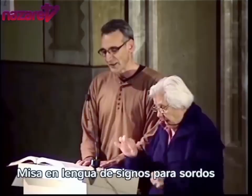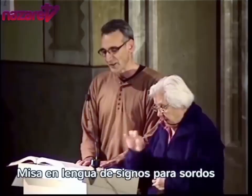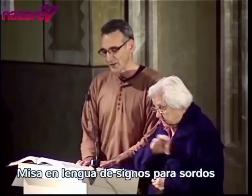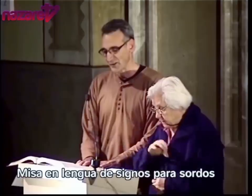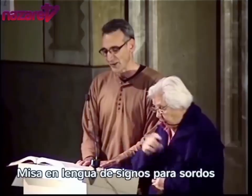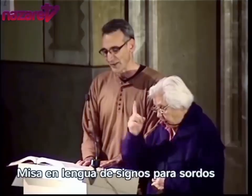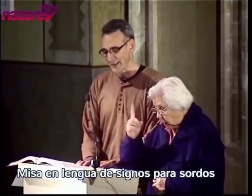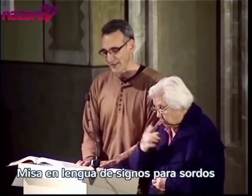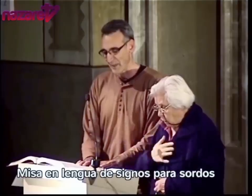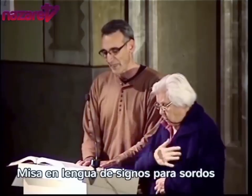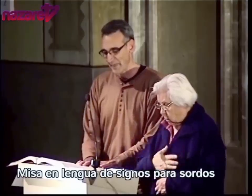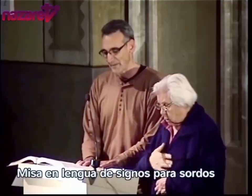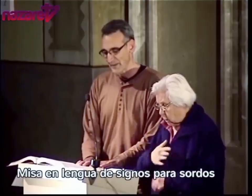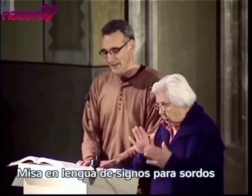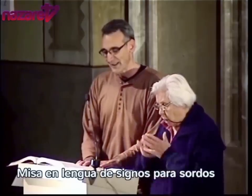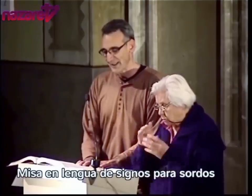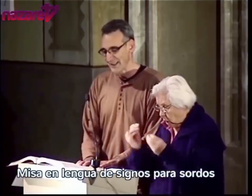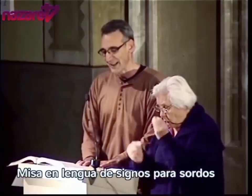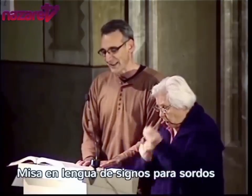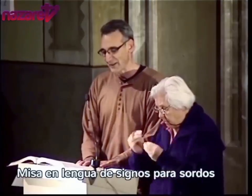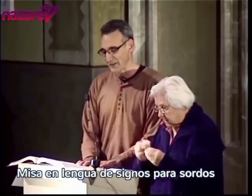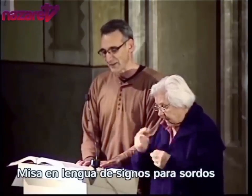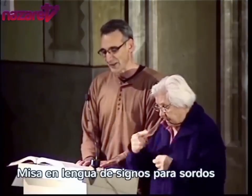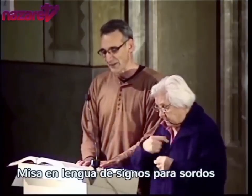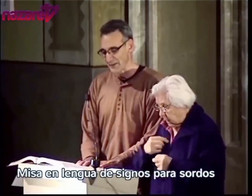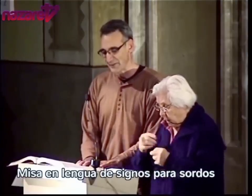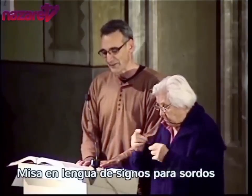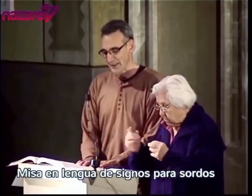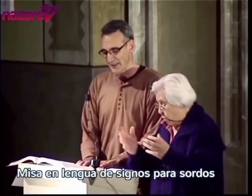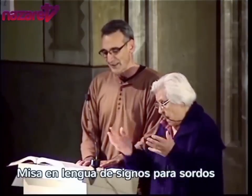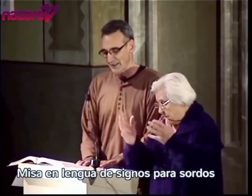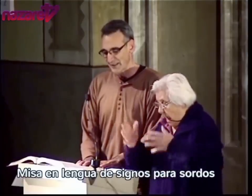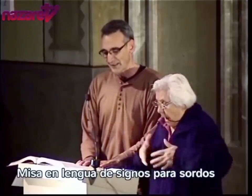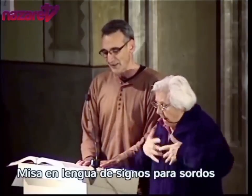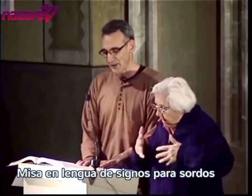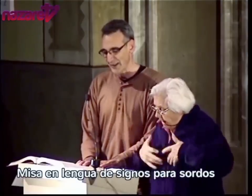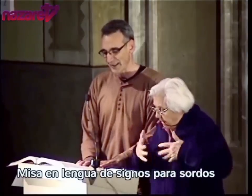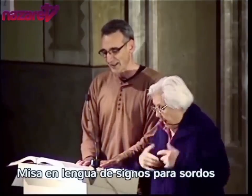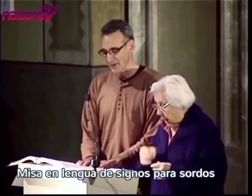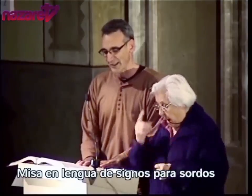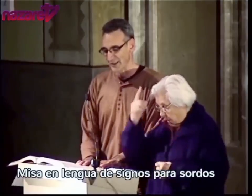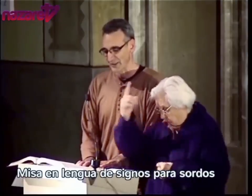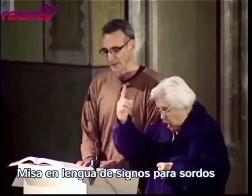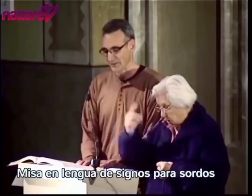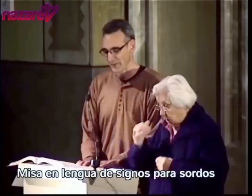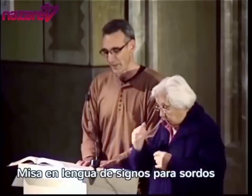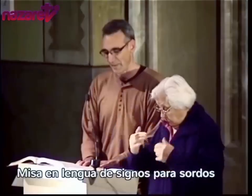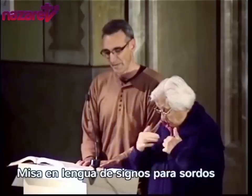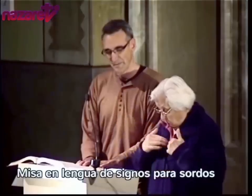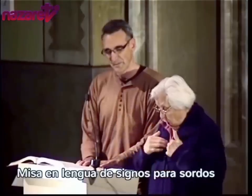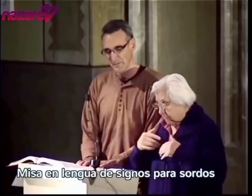Goce el Señor con sus obras. Que le sea agradable mi poema, y yo me alegre con el Señor.